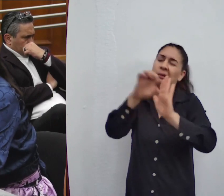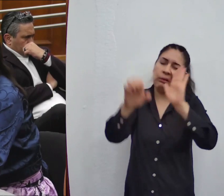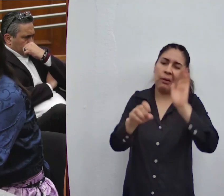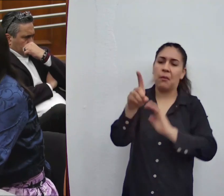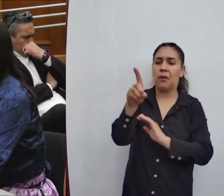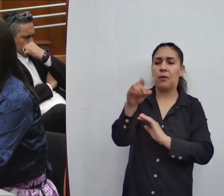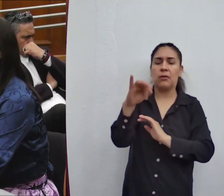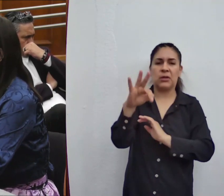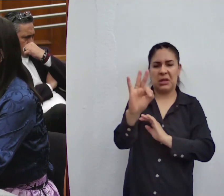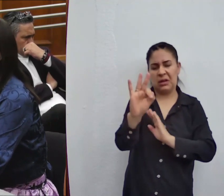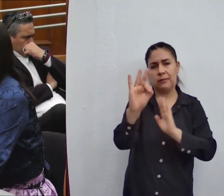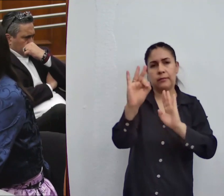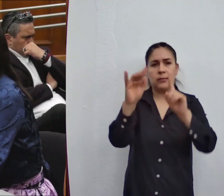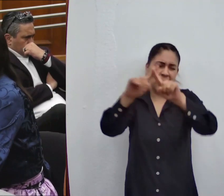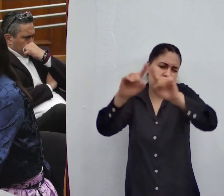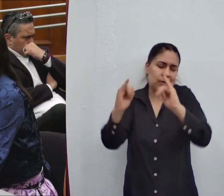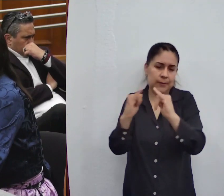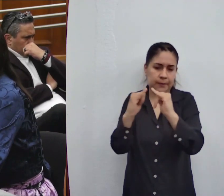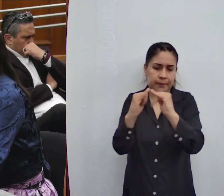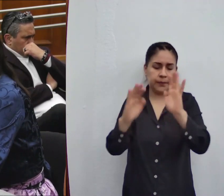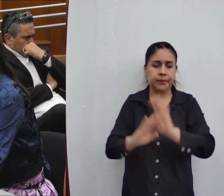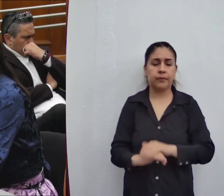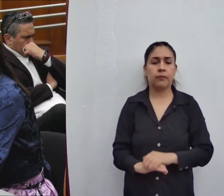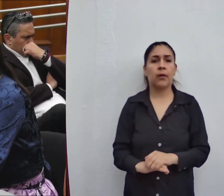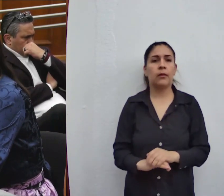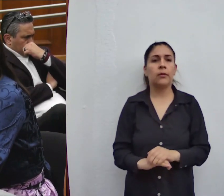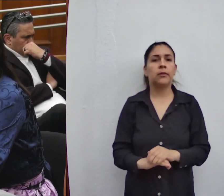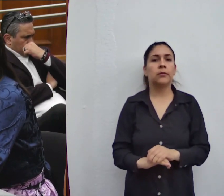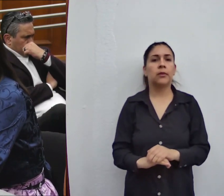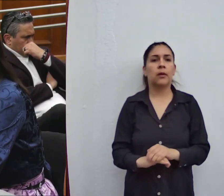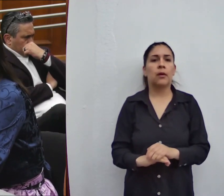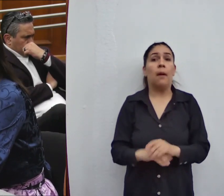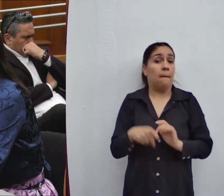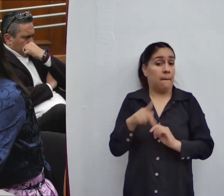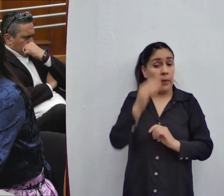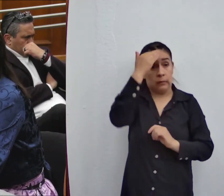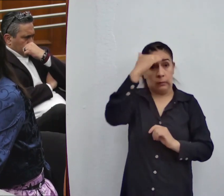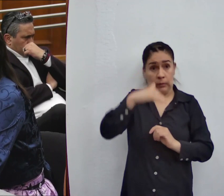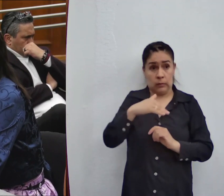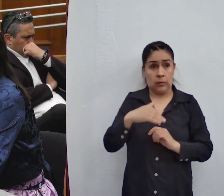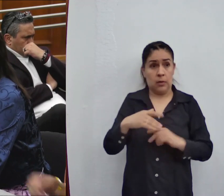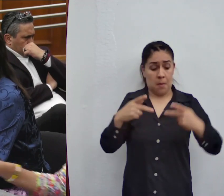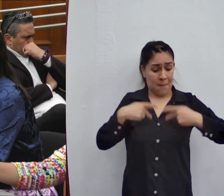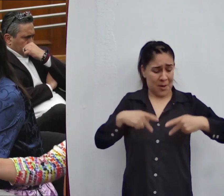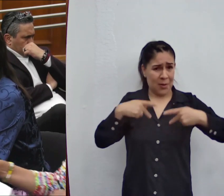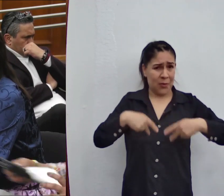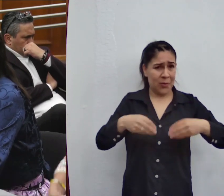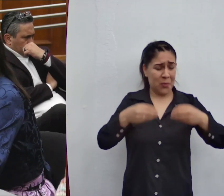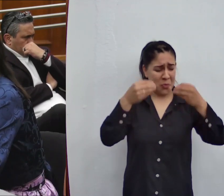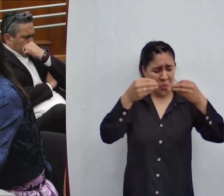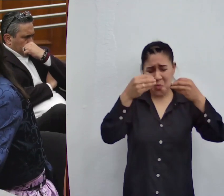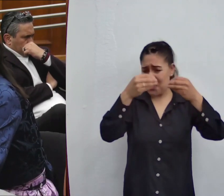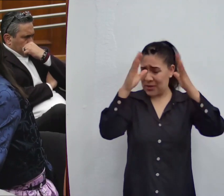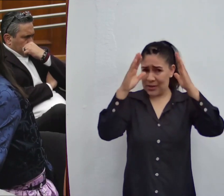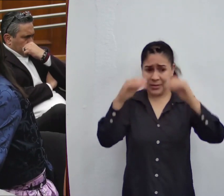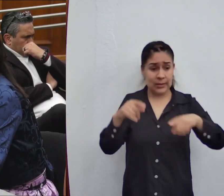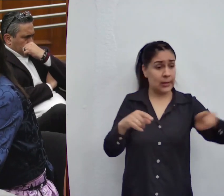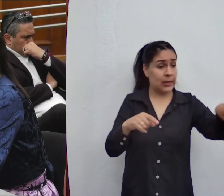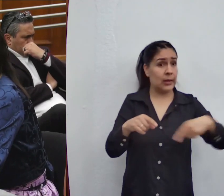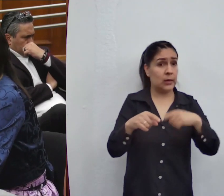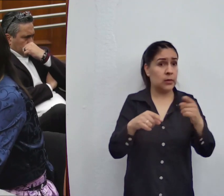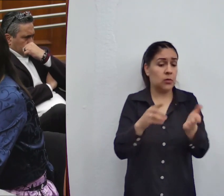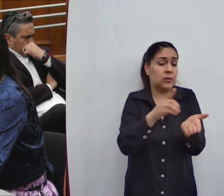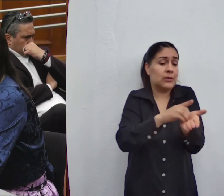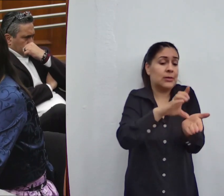etcétera. Pero hay un gran número de personas que sufren alguna discapacidad y que son los más vulnerables en